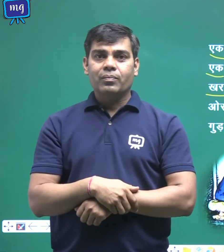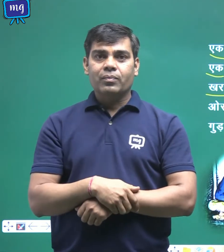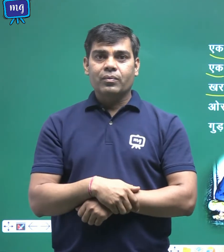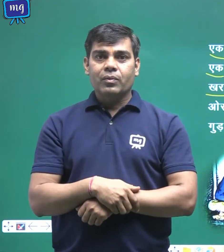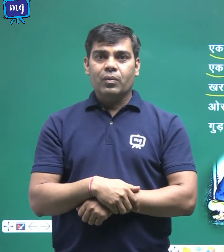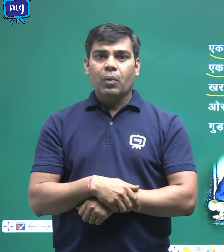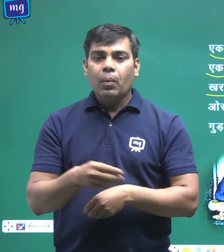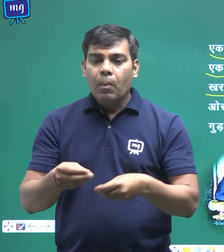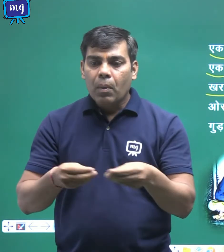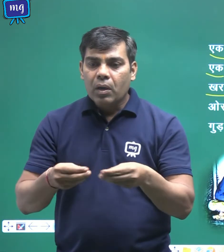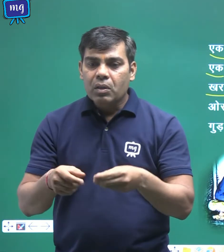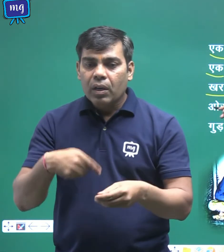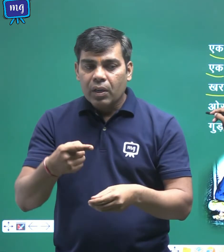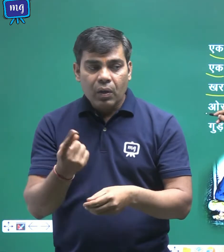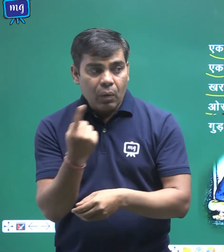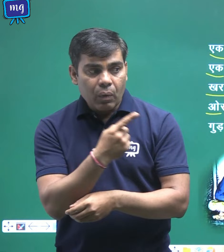बाजार की ओर